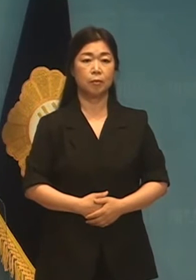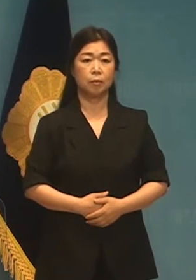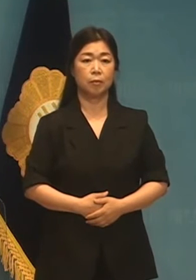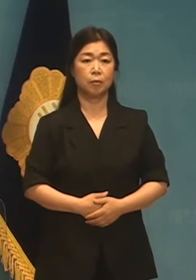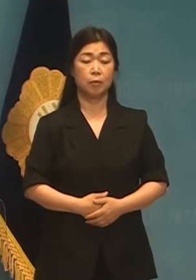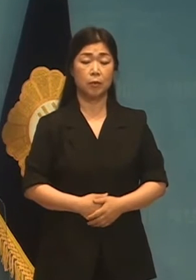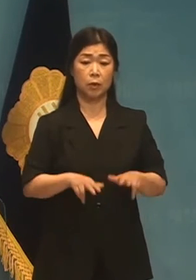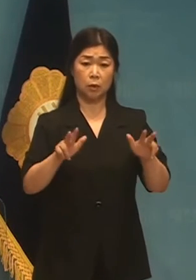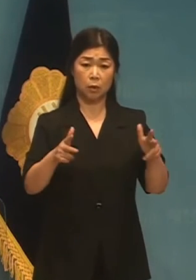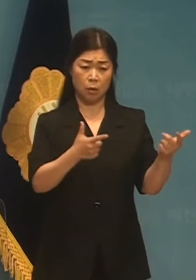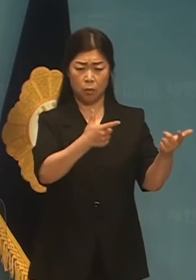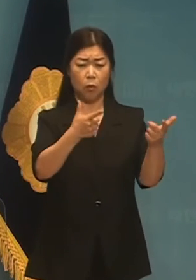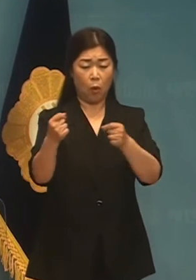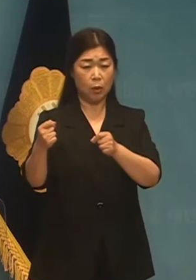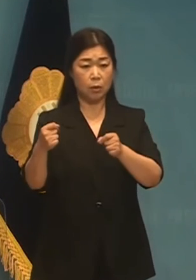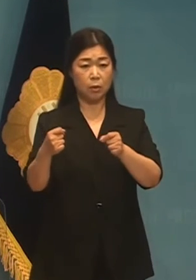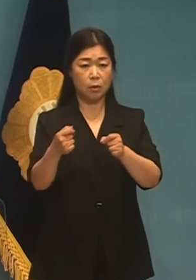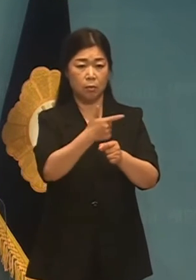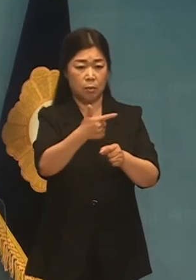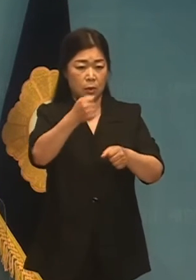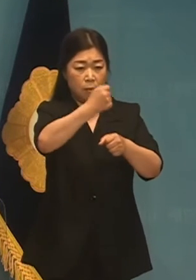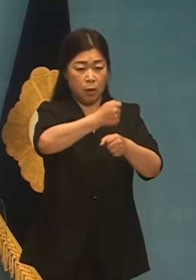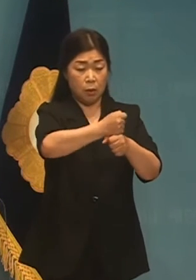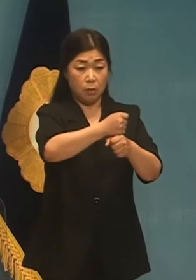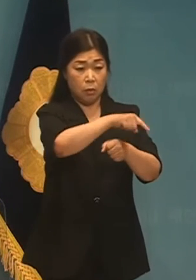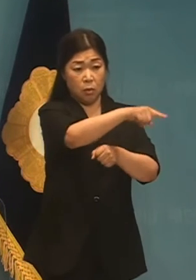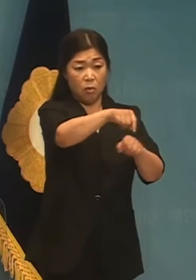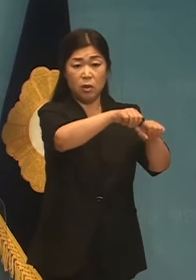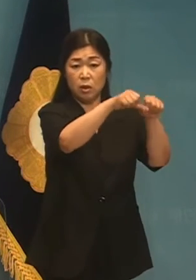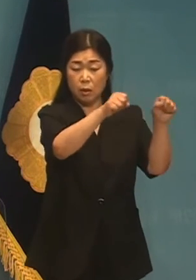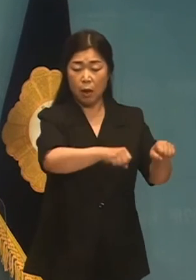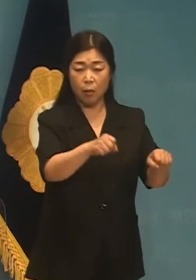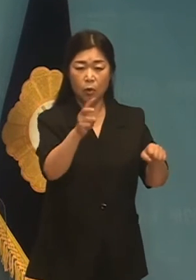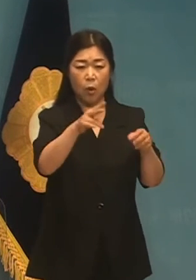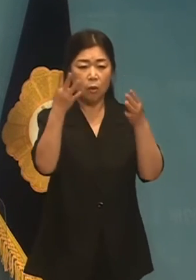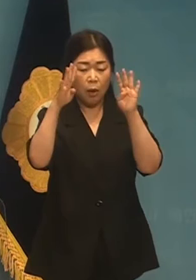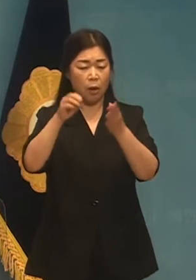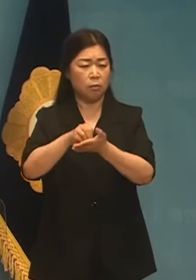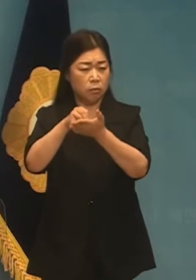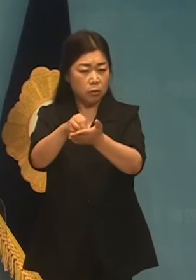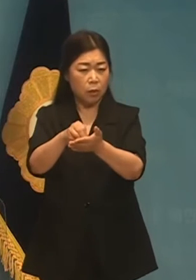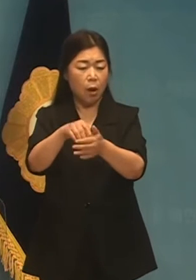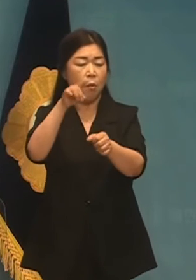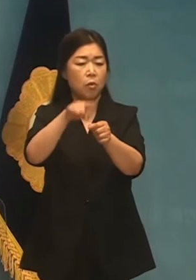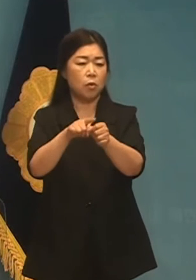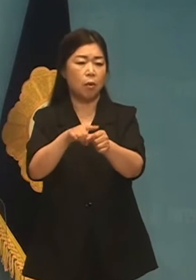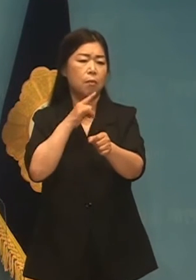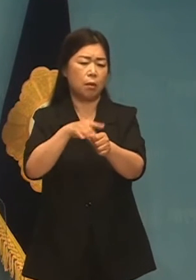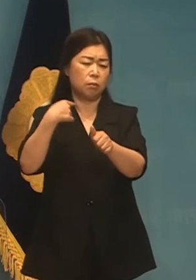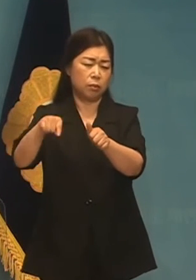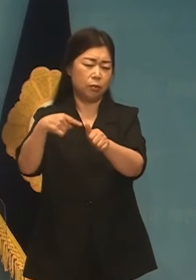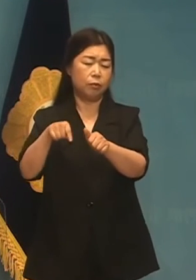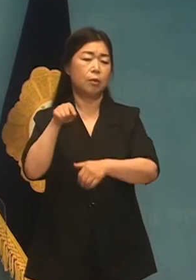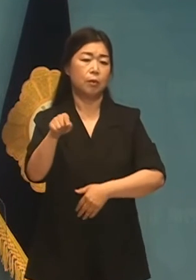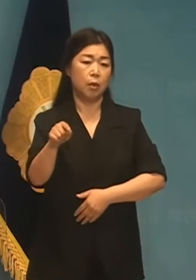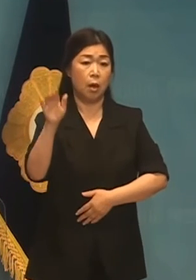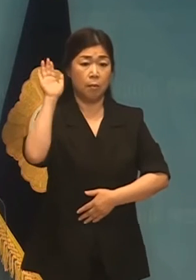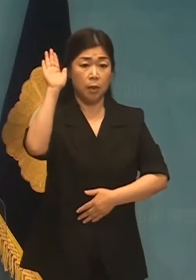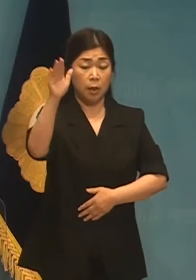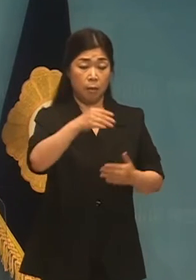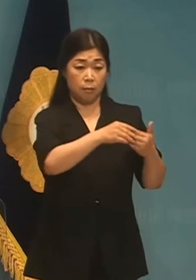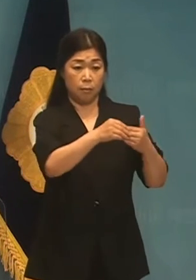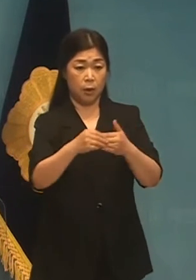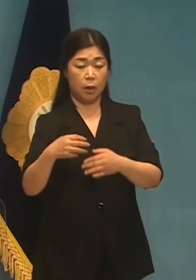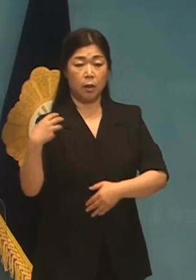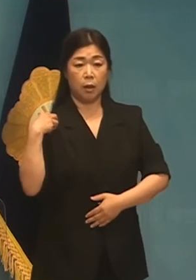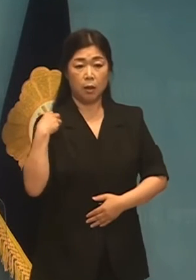여전히 천편일률적인 대량 생산 시스템과 입시형 시스템의 교육을 미래를 선도할 인재